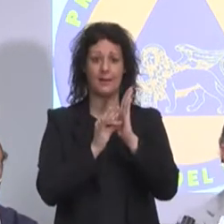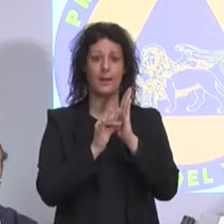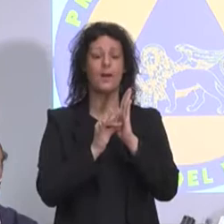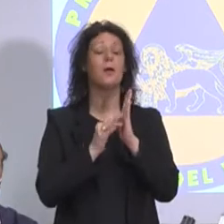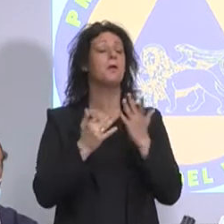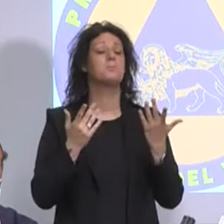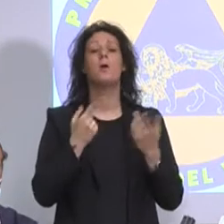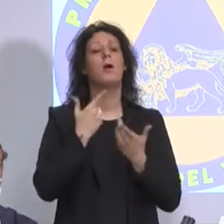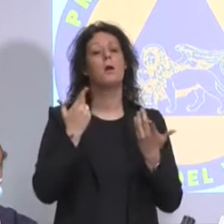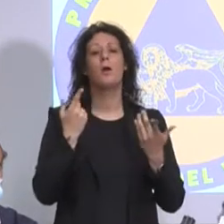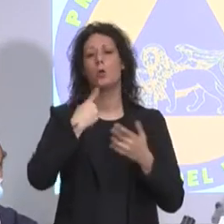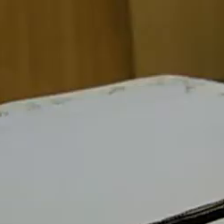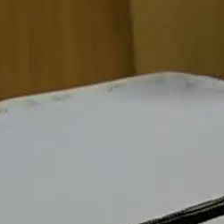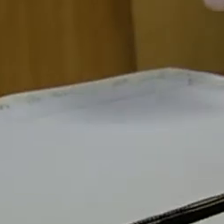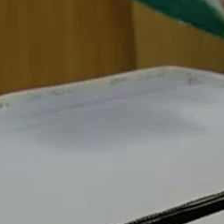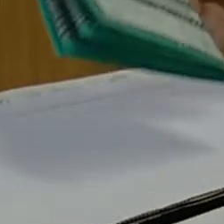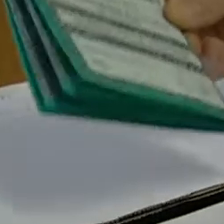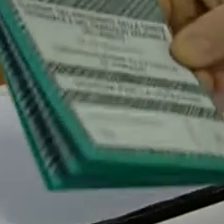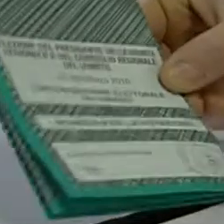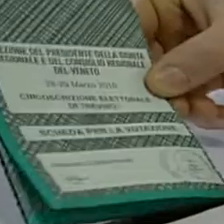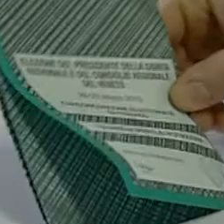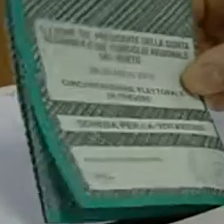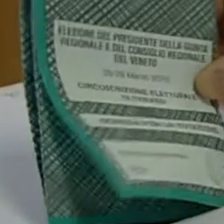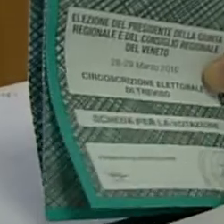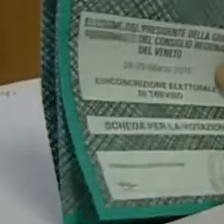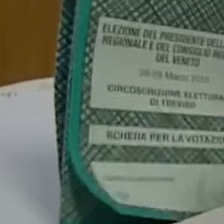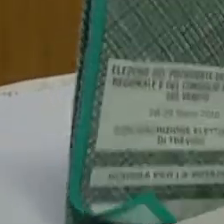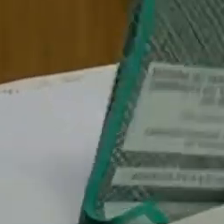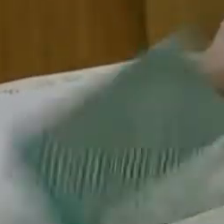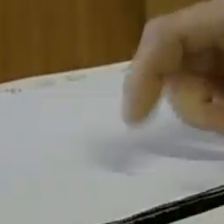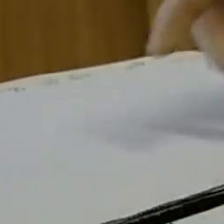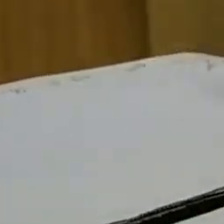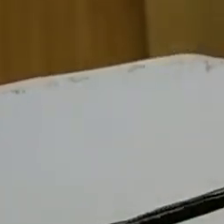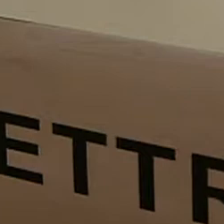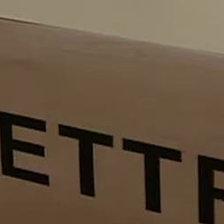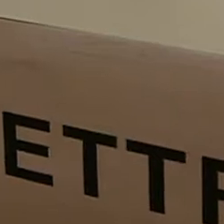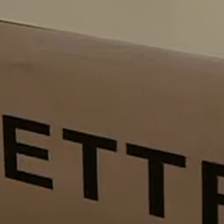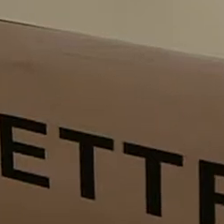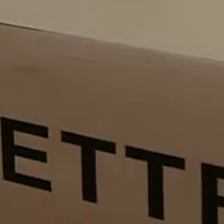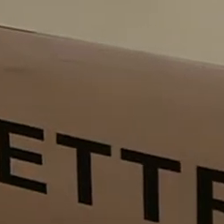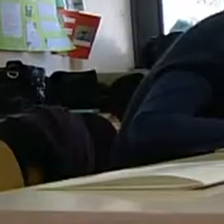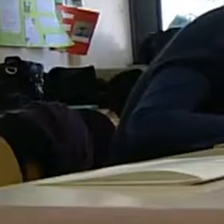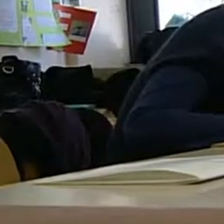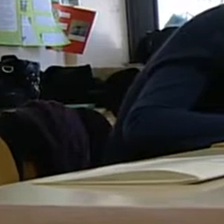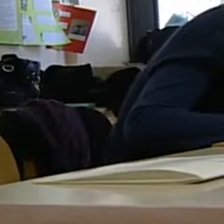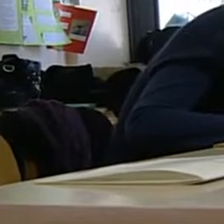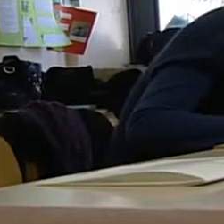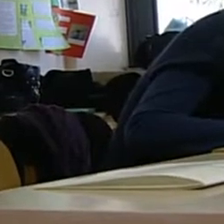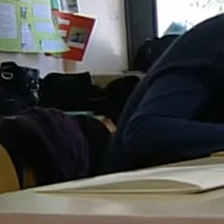hanno già detto, a questo punto convocano la prima data utile. Ad oggi noi non abbiamo segnali per avere una convocazione il 20 di